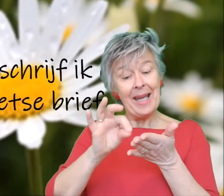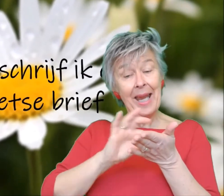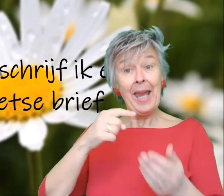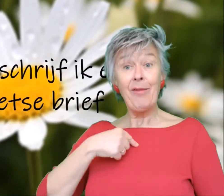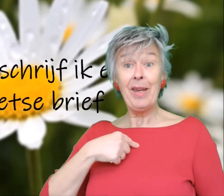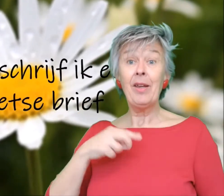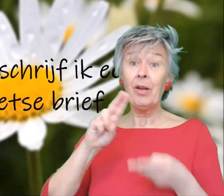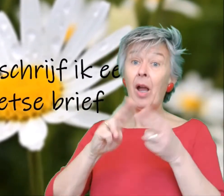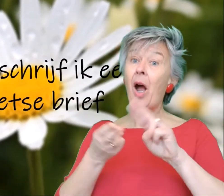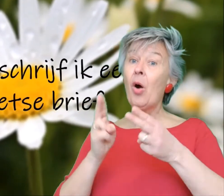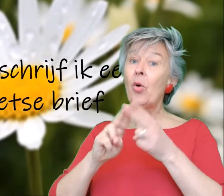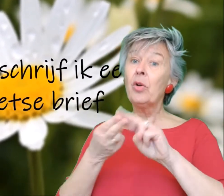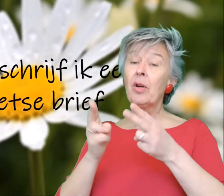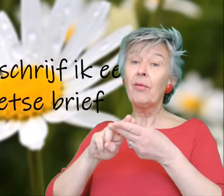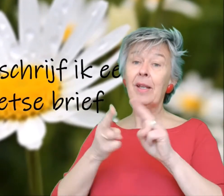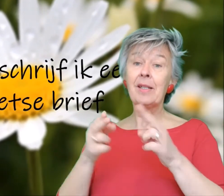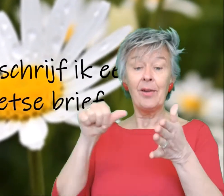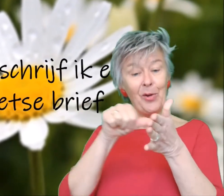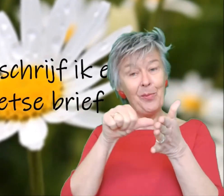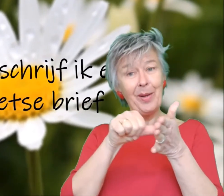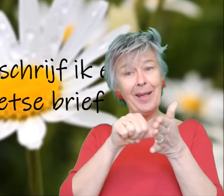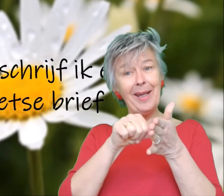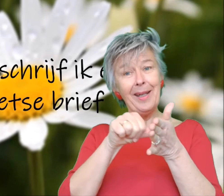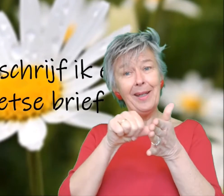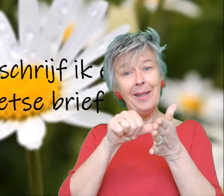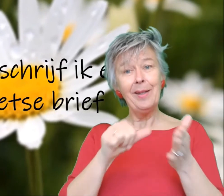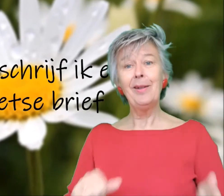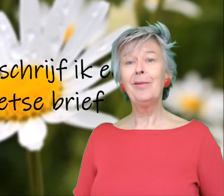Misschien schrijf ik een ouderwetse